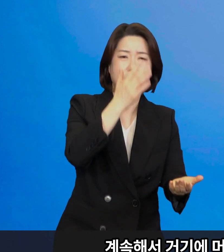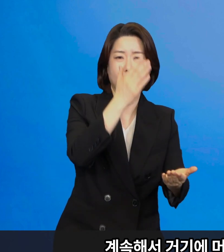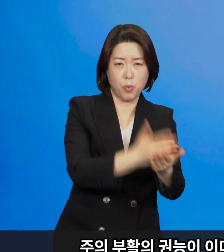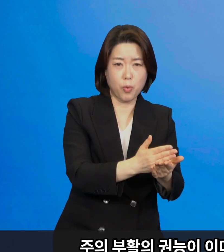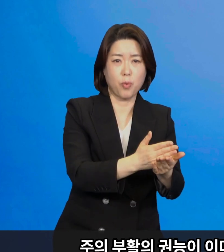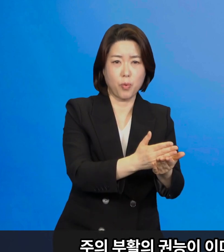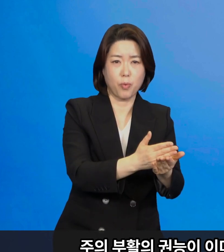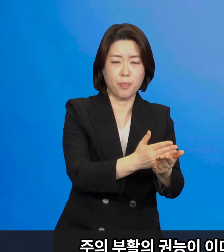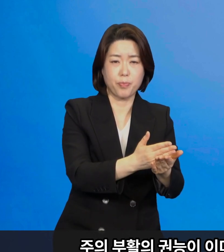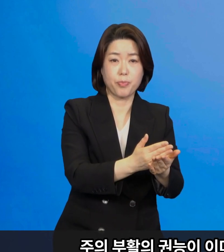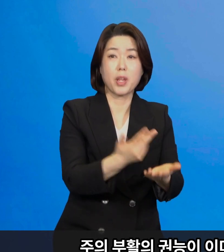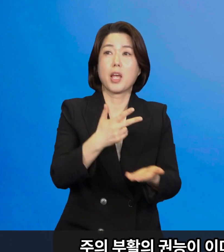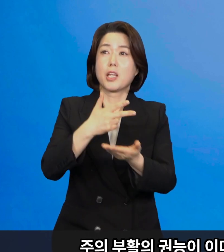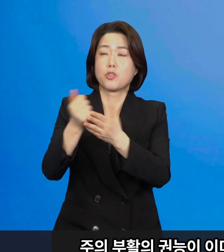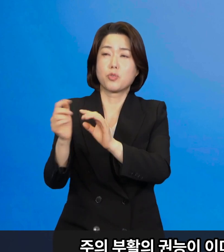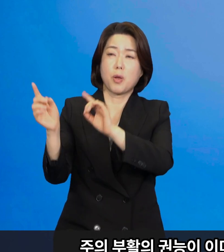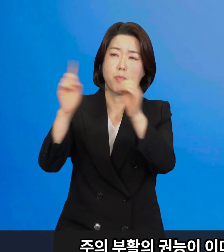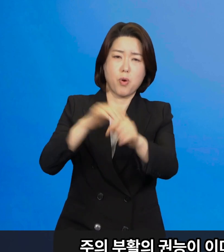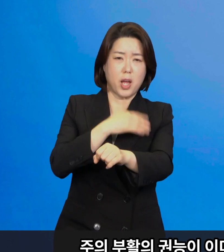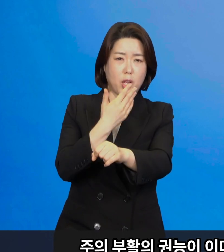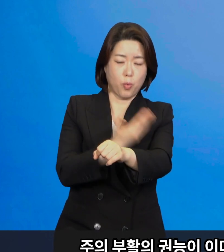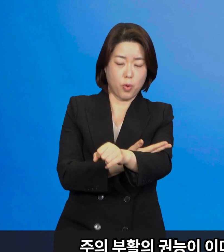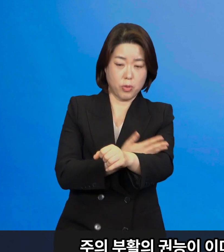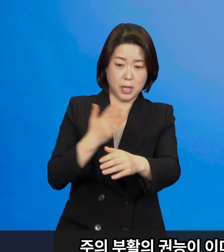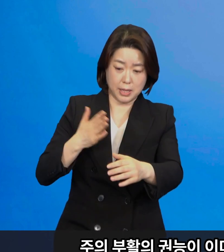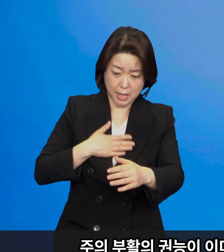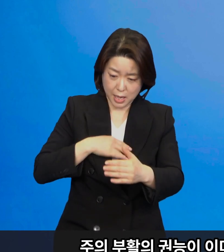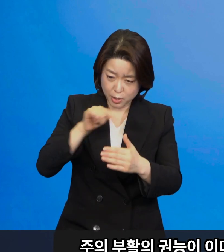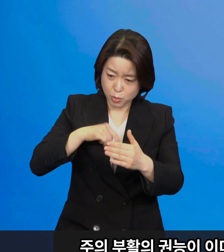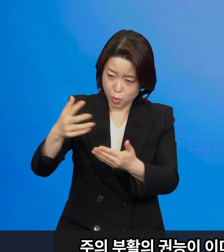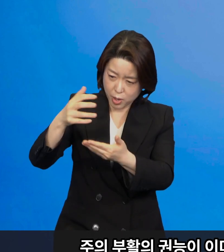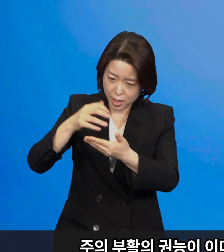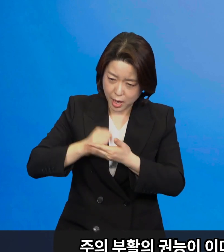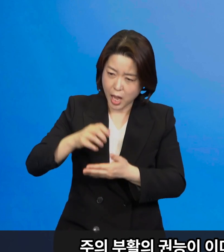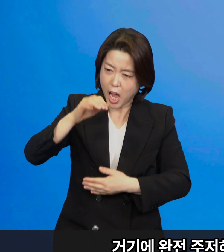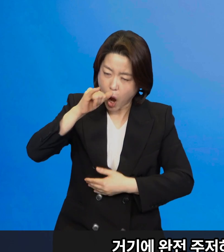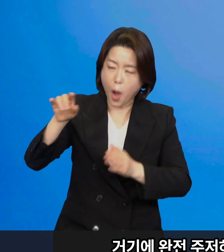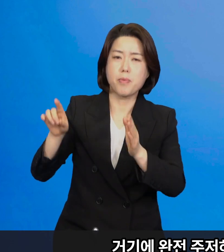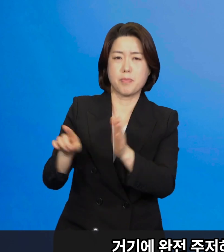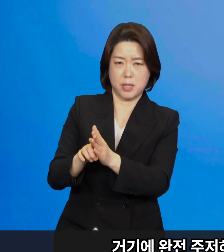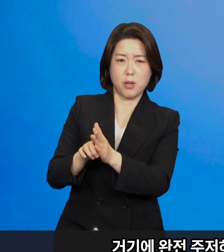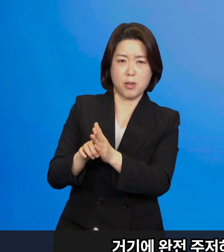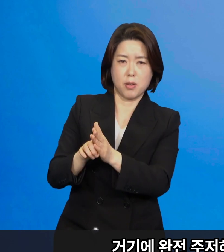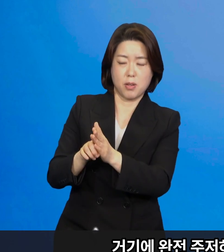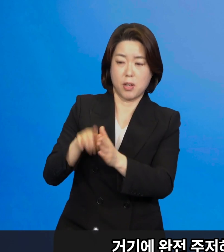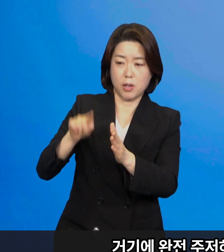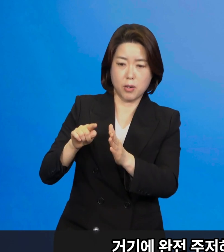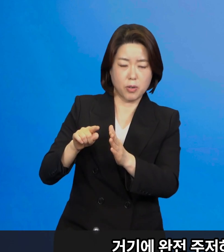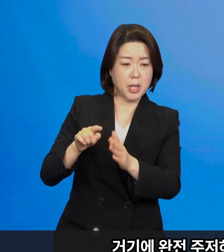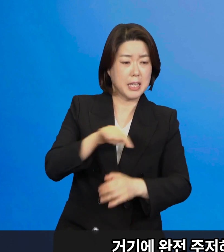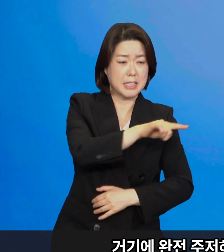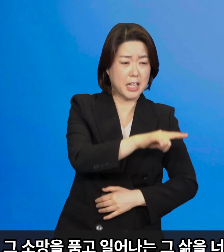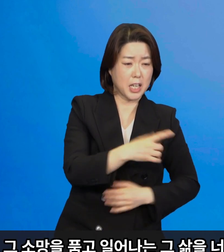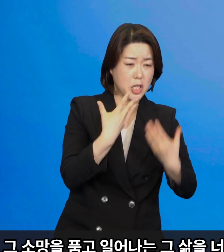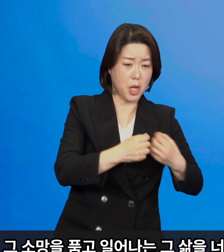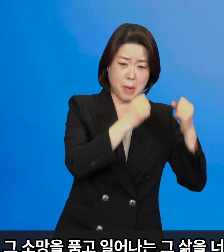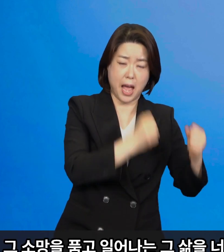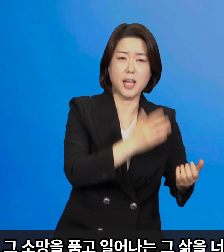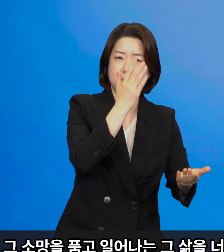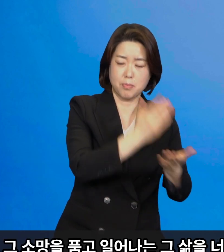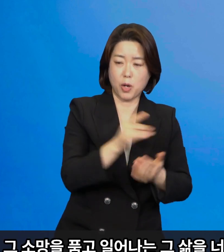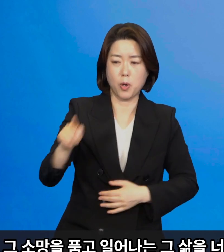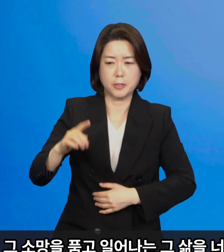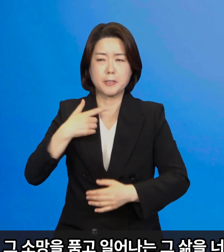아니라 주의 부활의 권능이 이미 우리 안에 있음을 믿기에 거기에 완전 주저하지 않는 것이 아니라 그